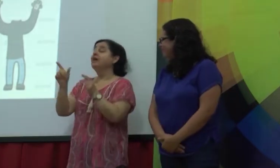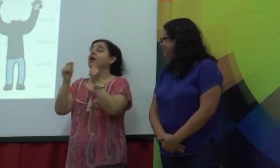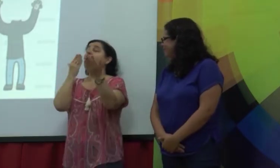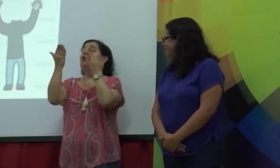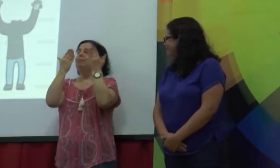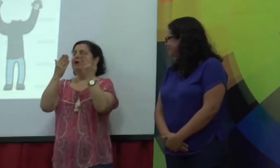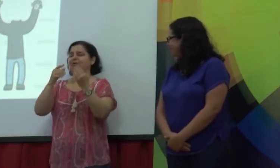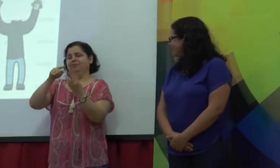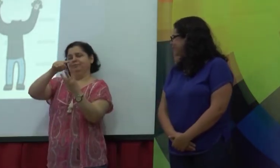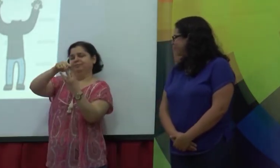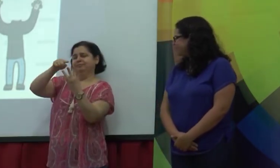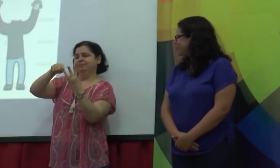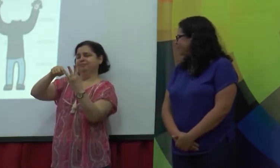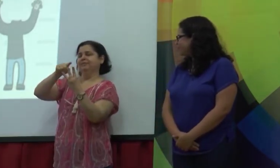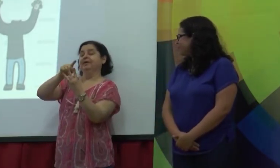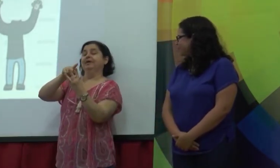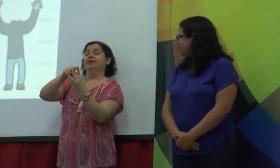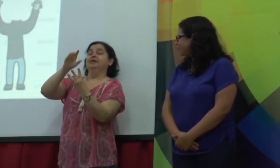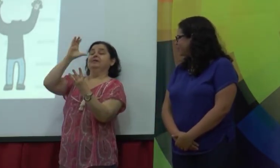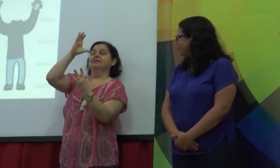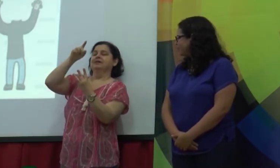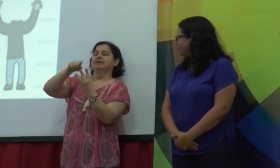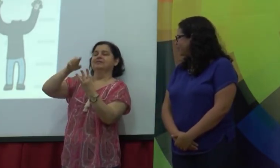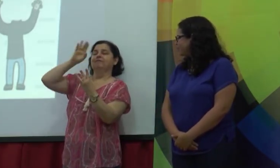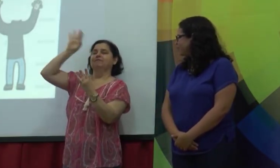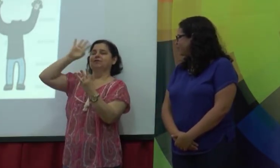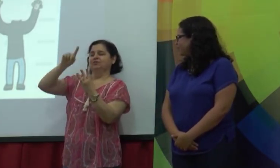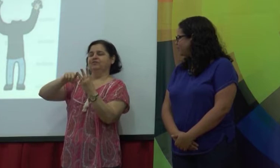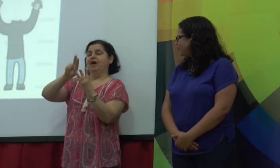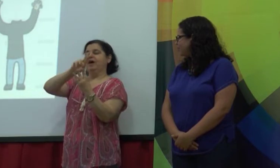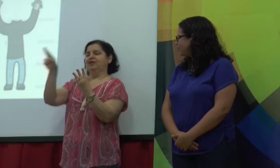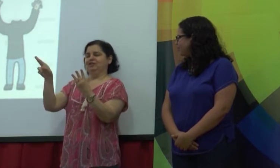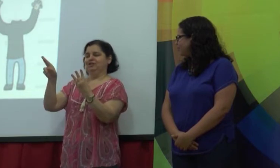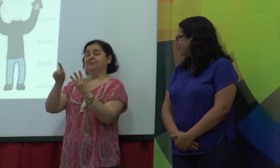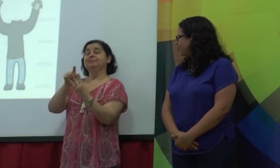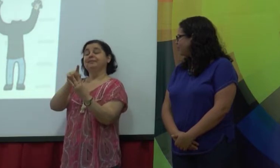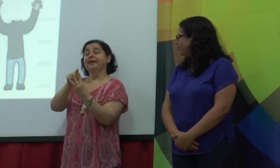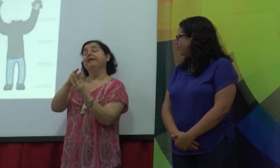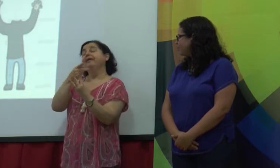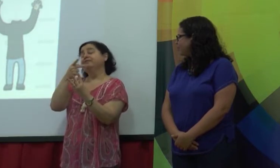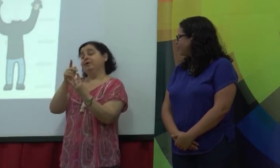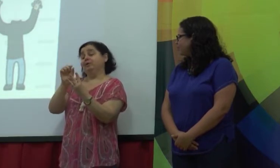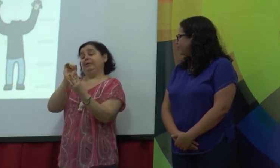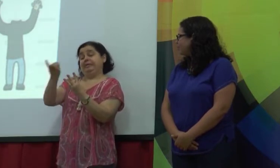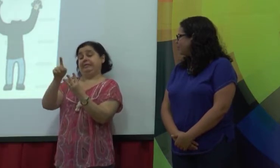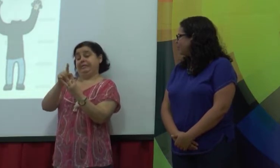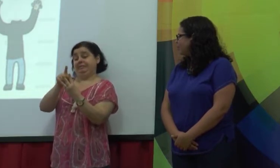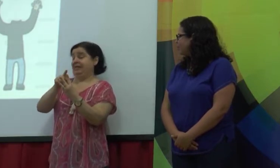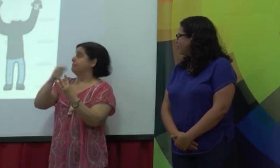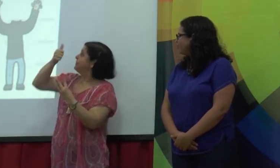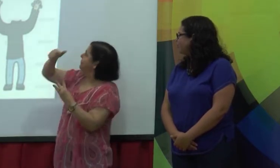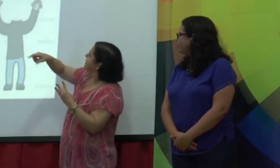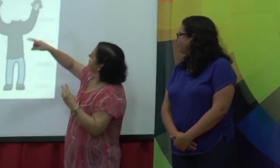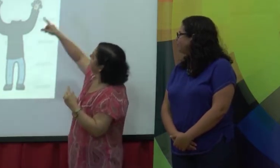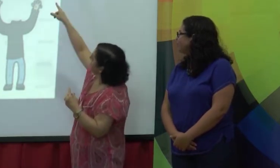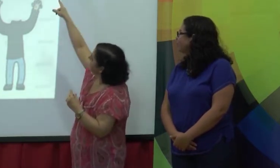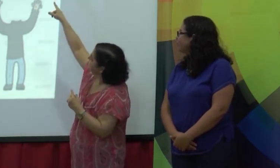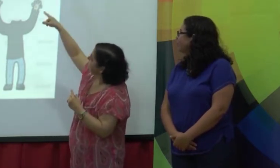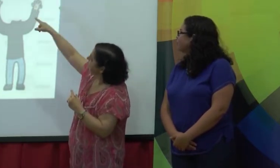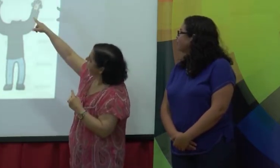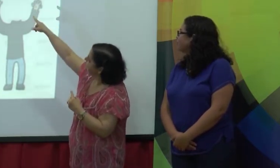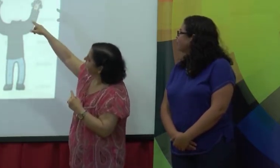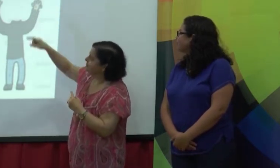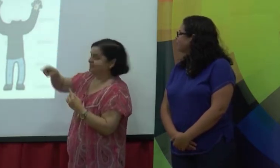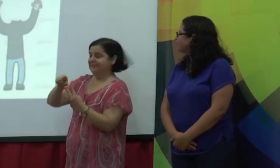o Chico, ele apresentou uma comparação maravilhosa em relação à tríplice: filosofia, religião e ciência.